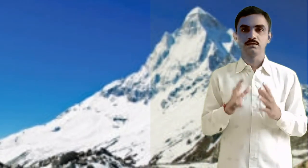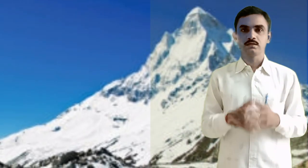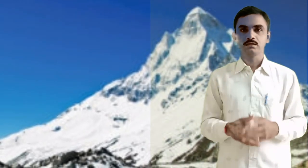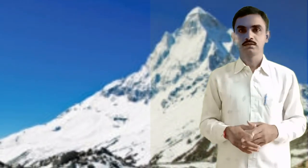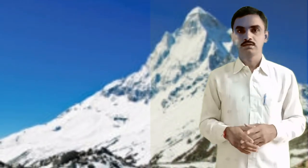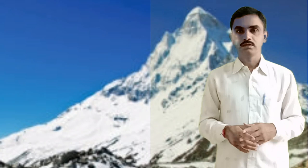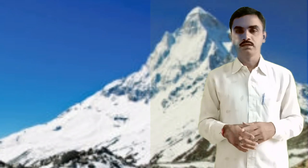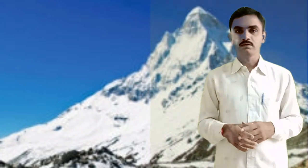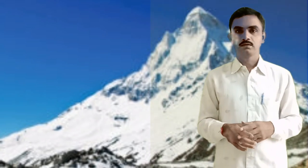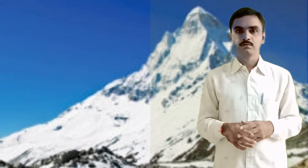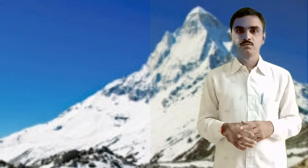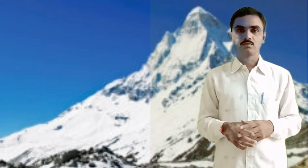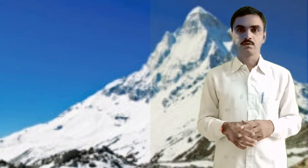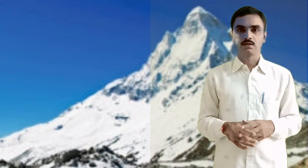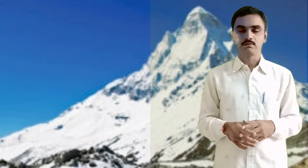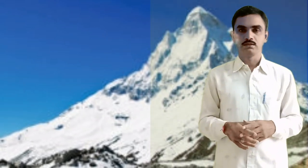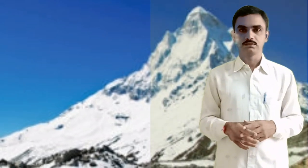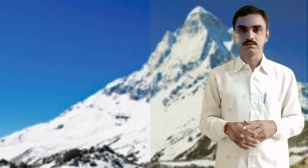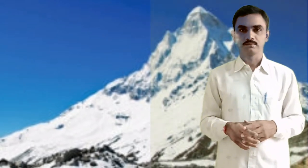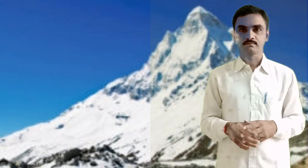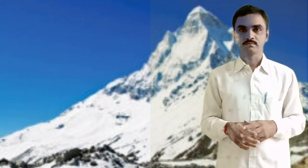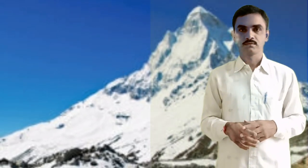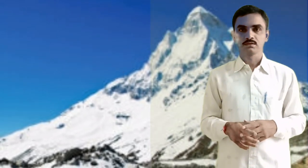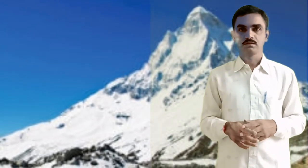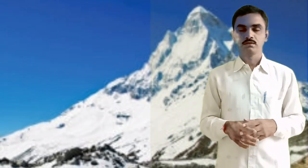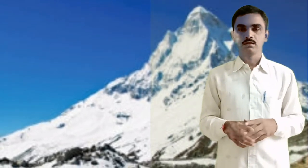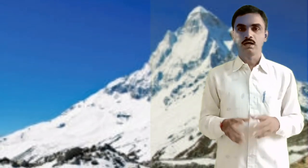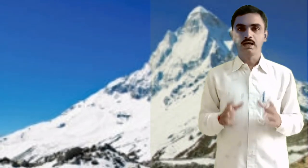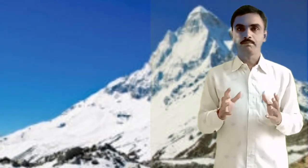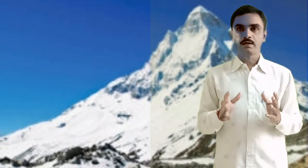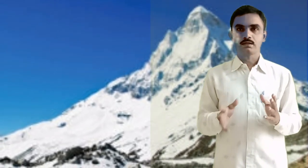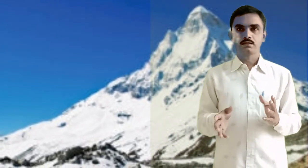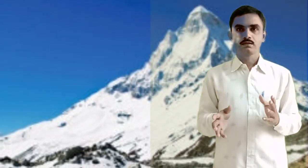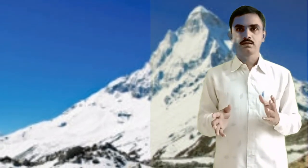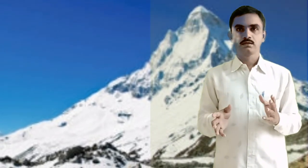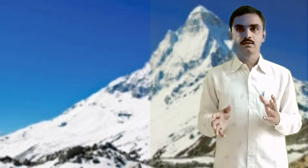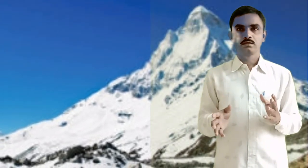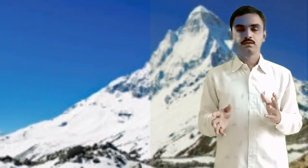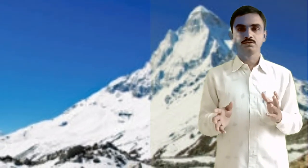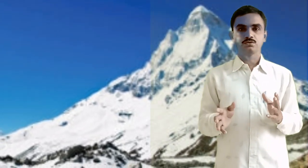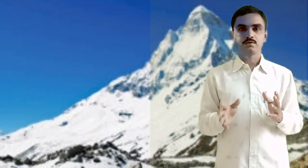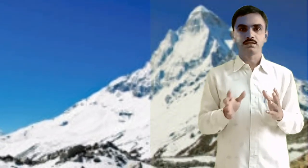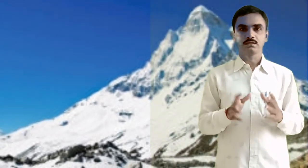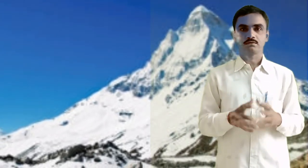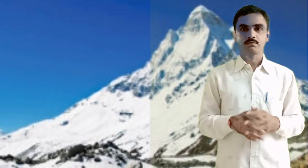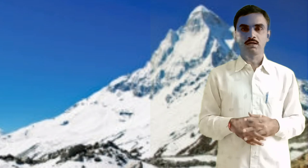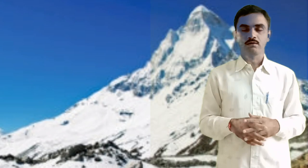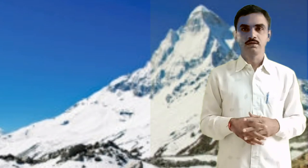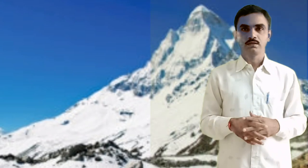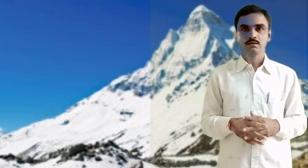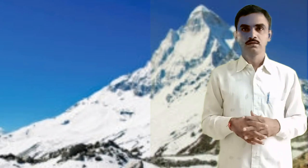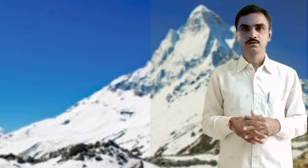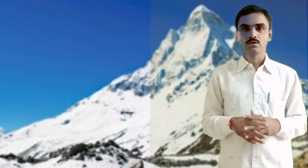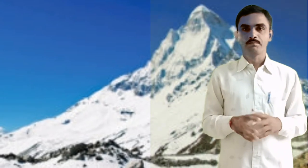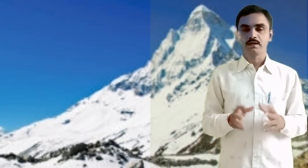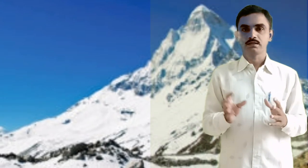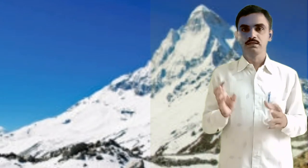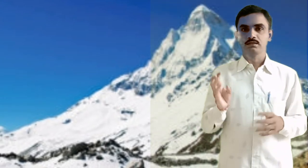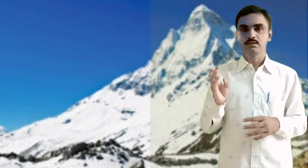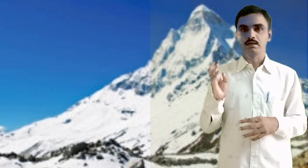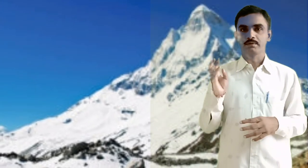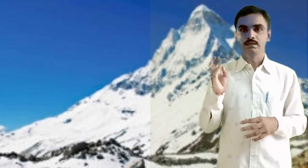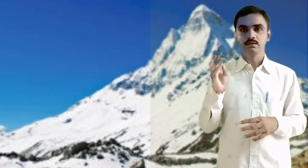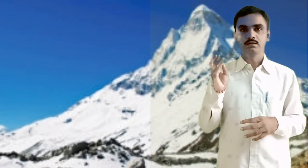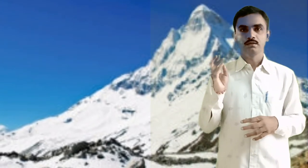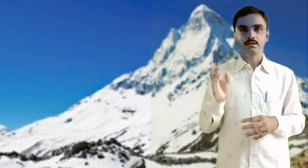नी अंदर ए मूकवामां आवी छे। आ पाठ नी जो वात करवामां आवे तो आ पाठ